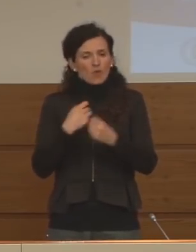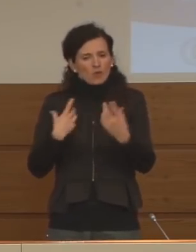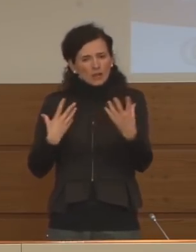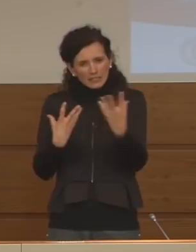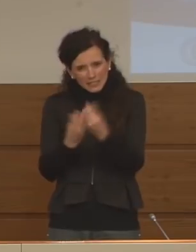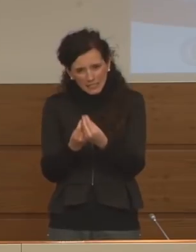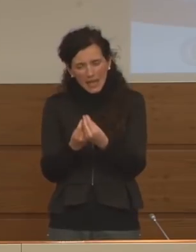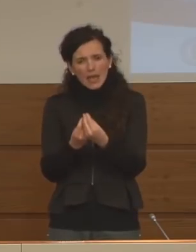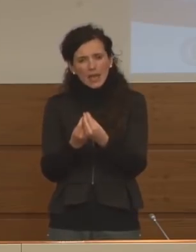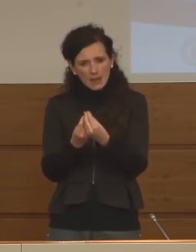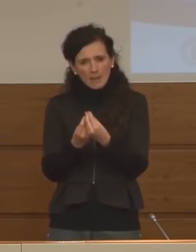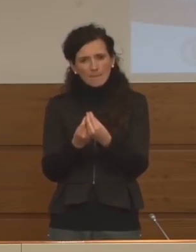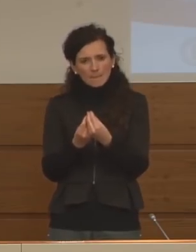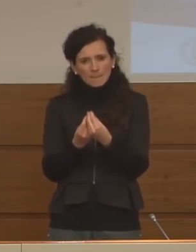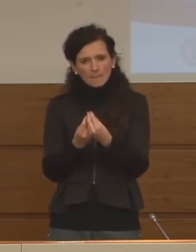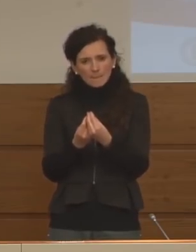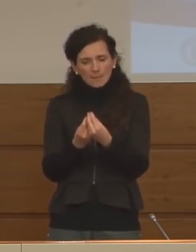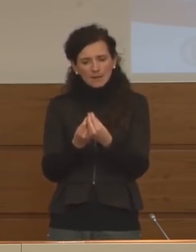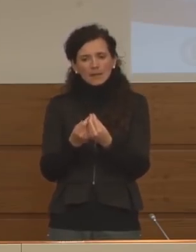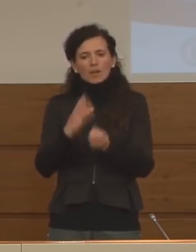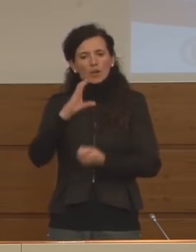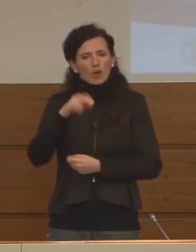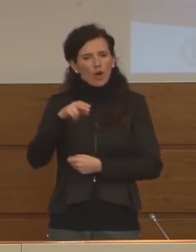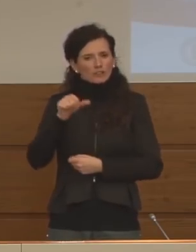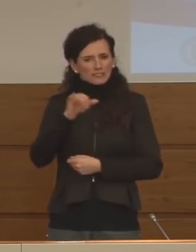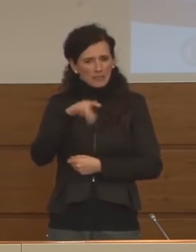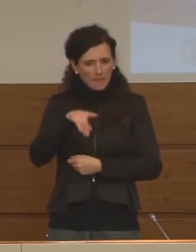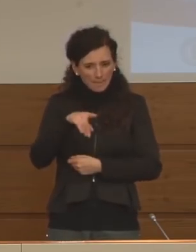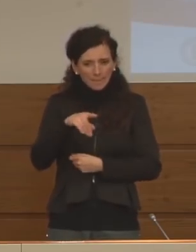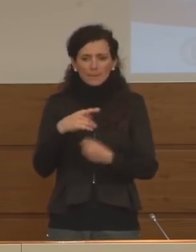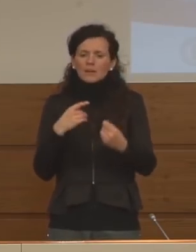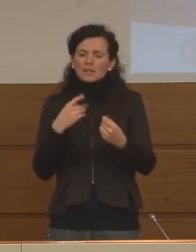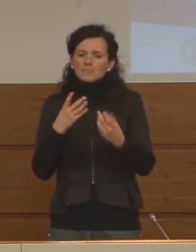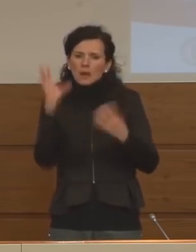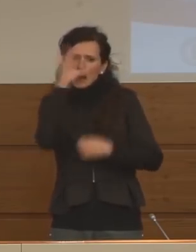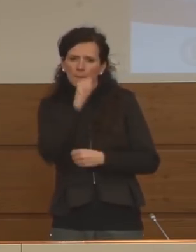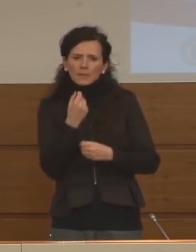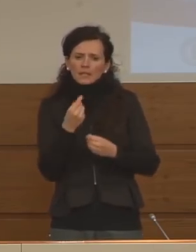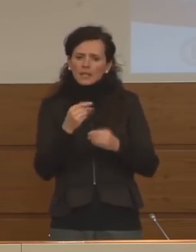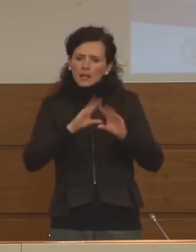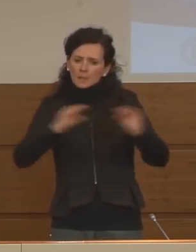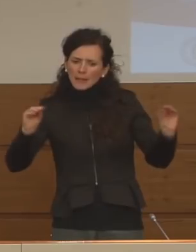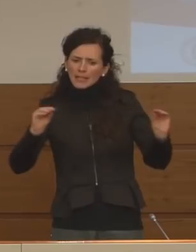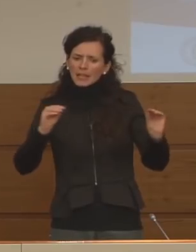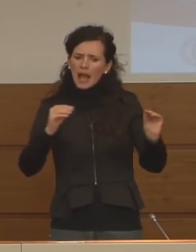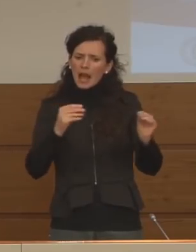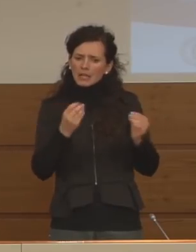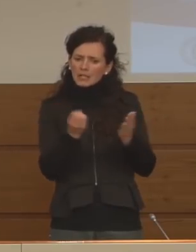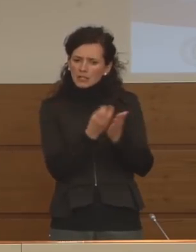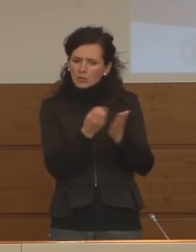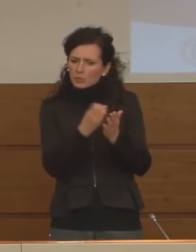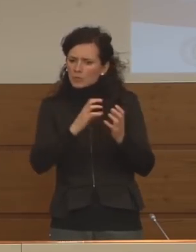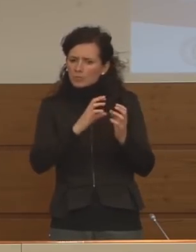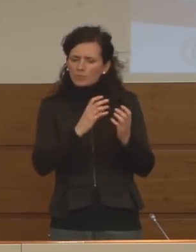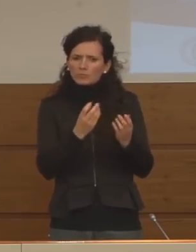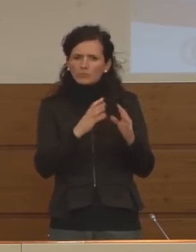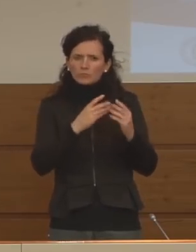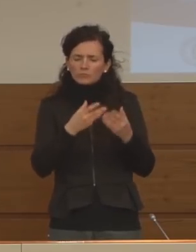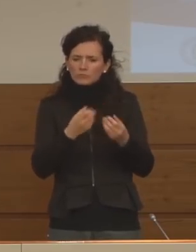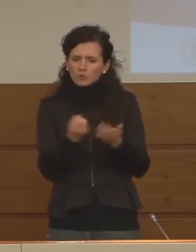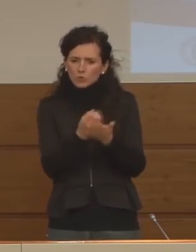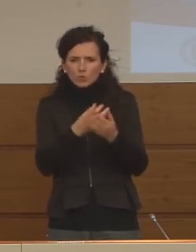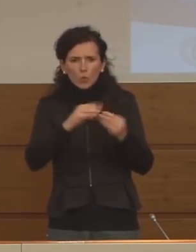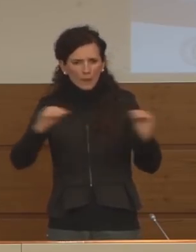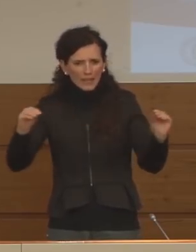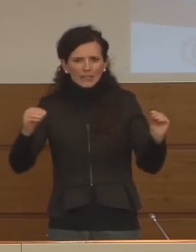dove devono andare questi materiali nel più breve tempo possibile e pertanto merita una